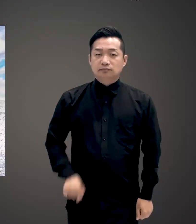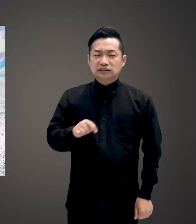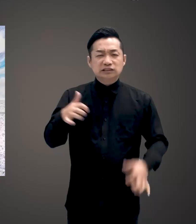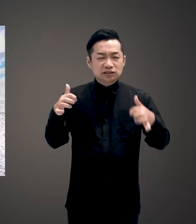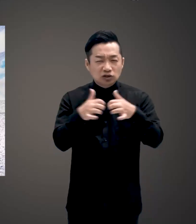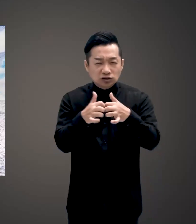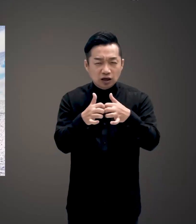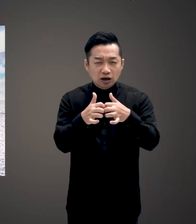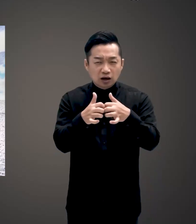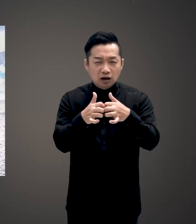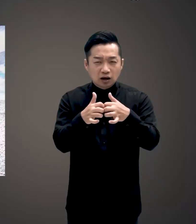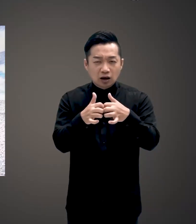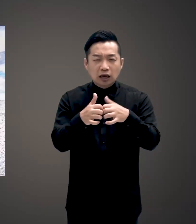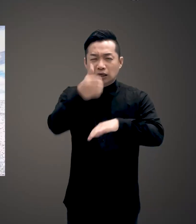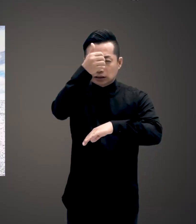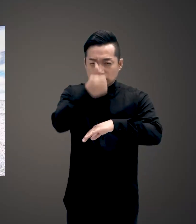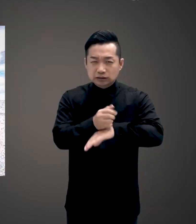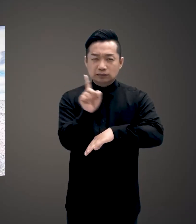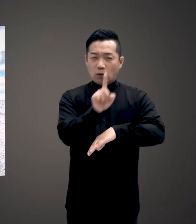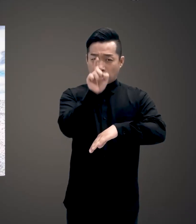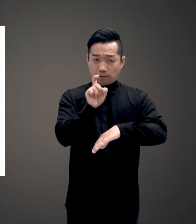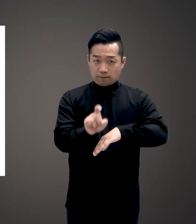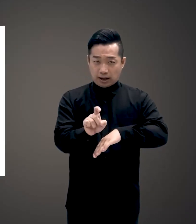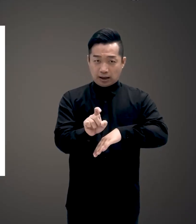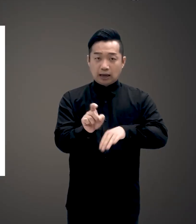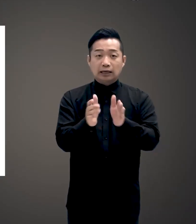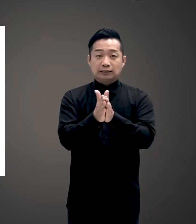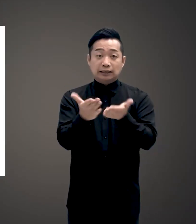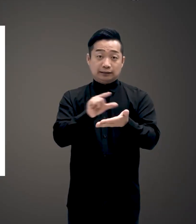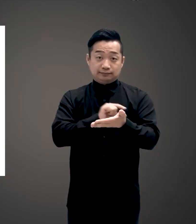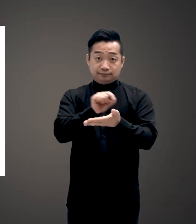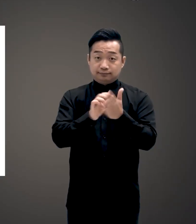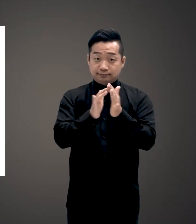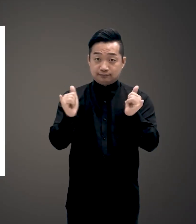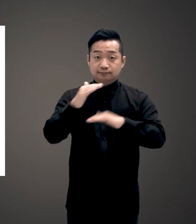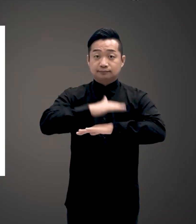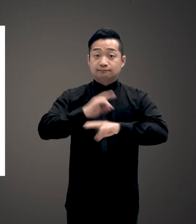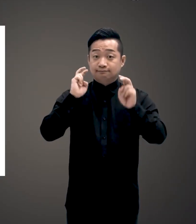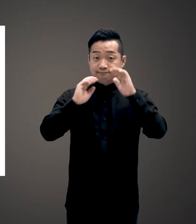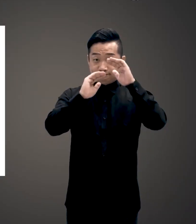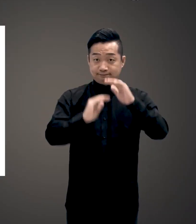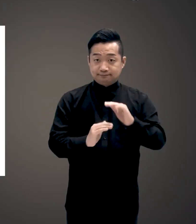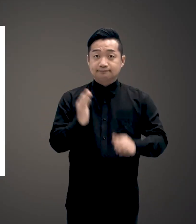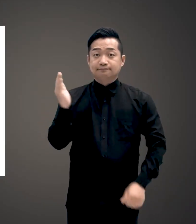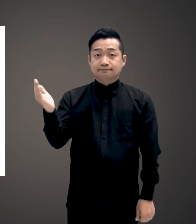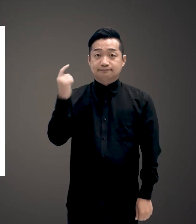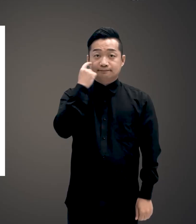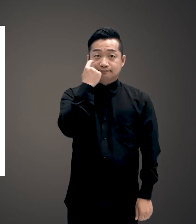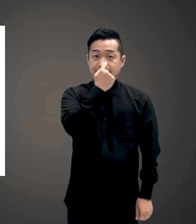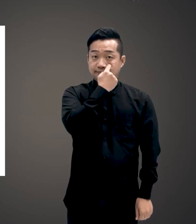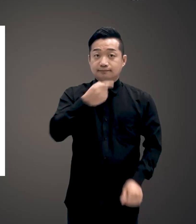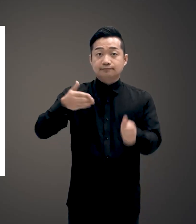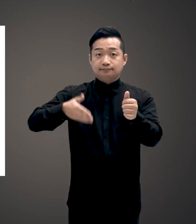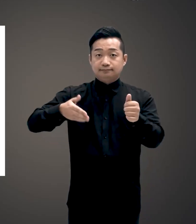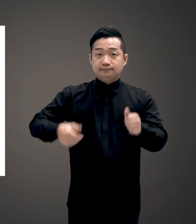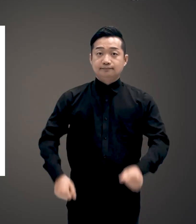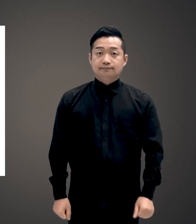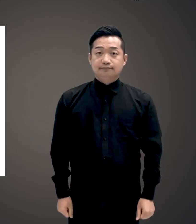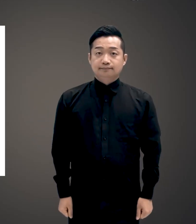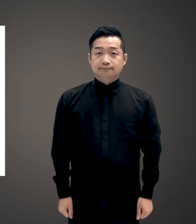과연 이 전쟁은 어떻게 끝날 것인가? 도서명 갯벌 전쟁. 저자